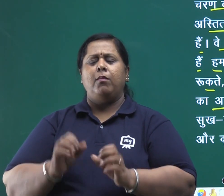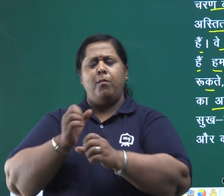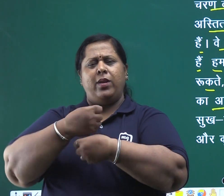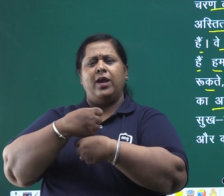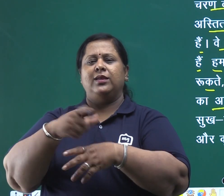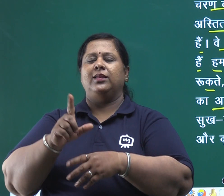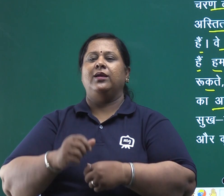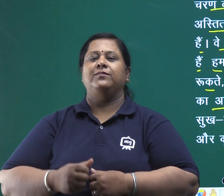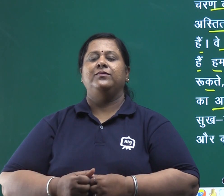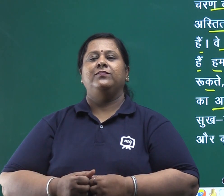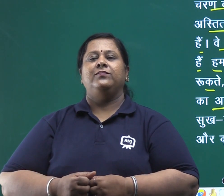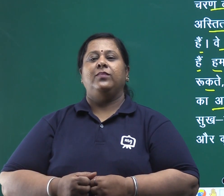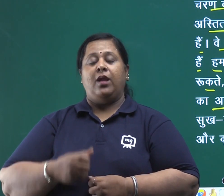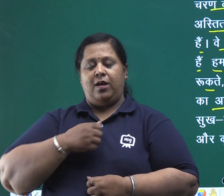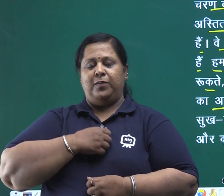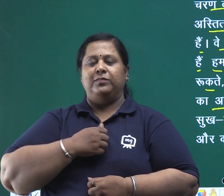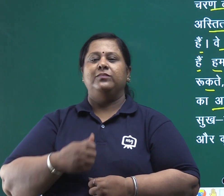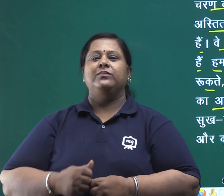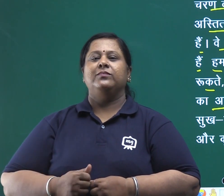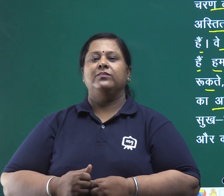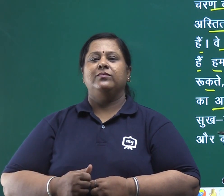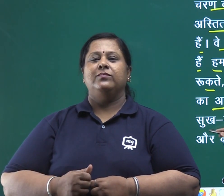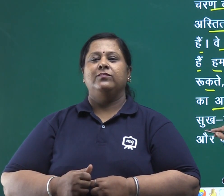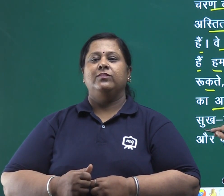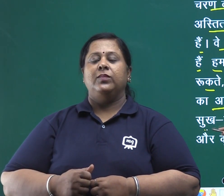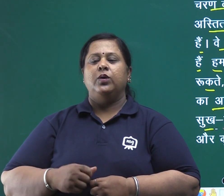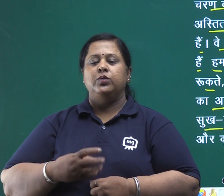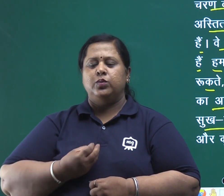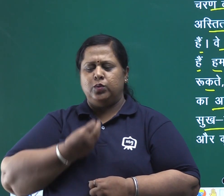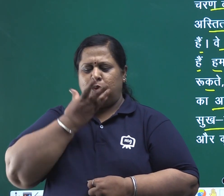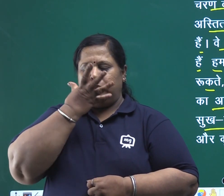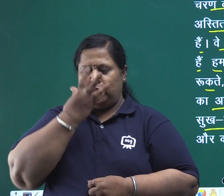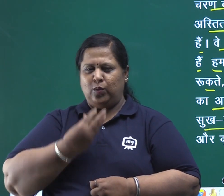बना देते हैं। हम सुख दुख को